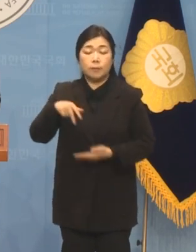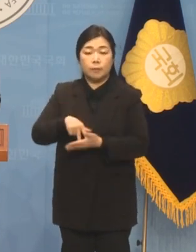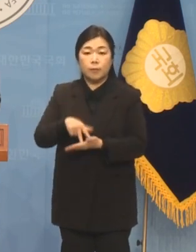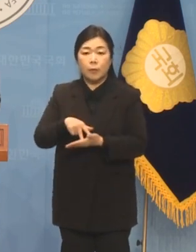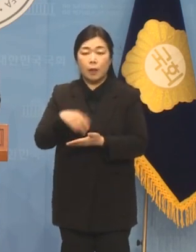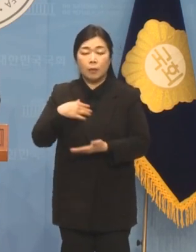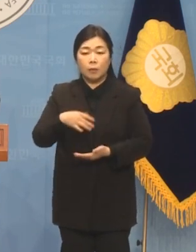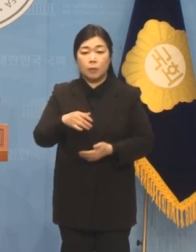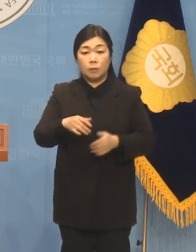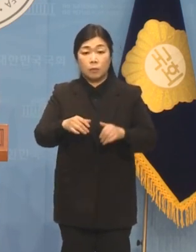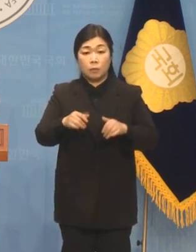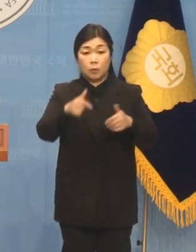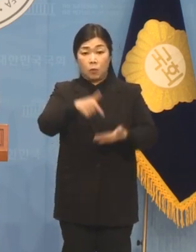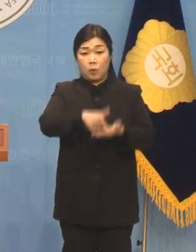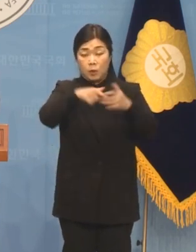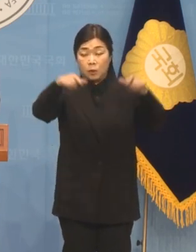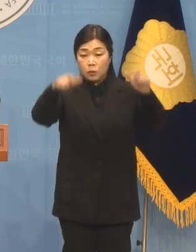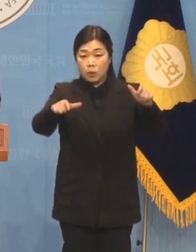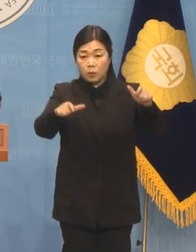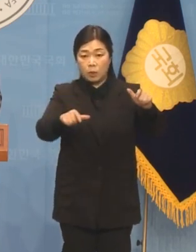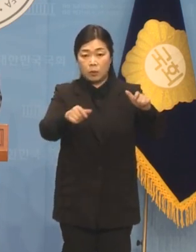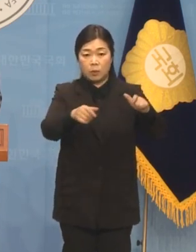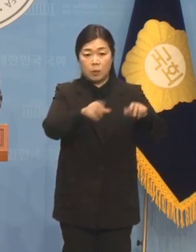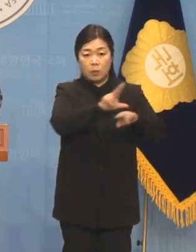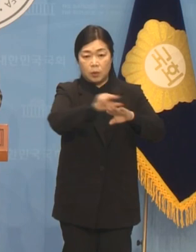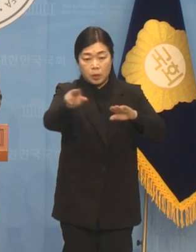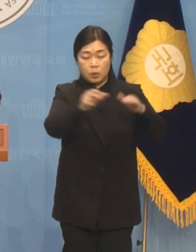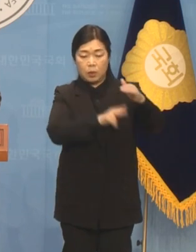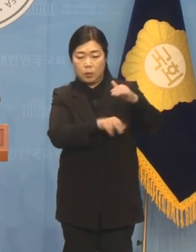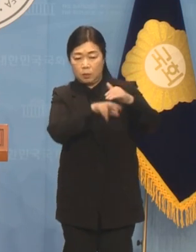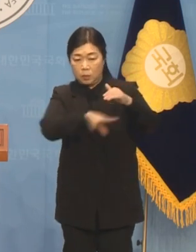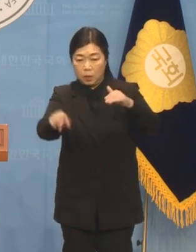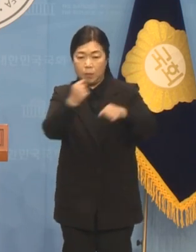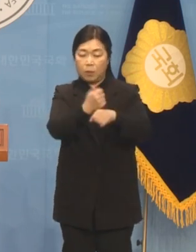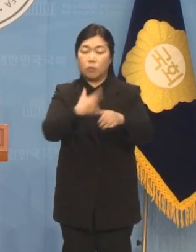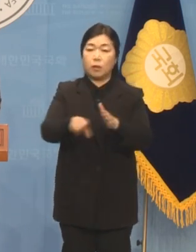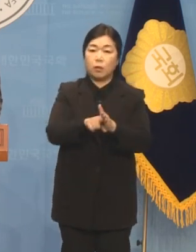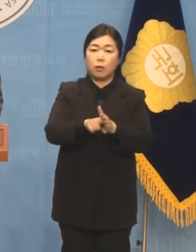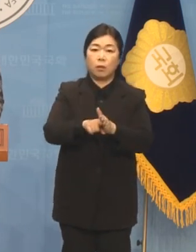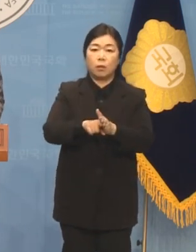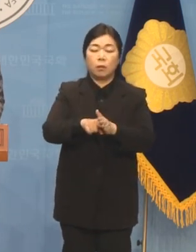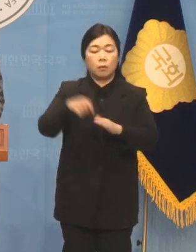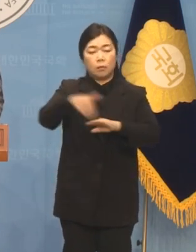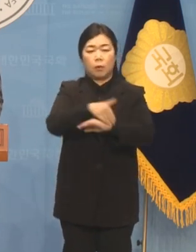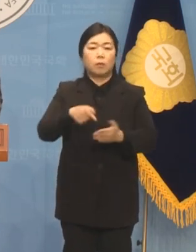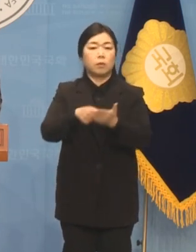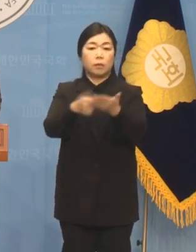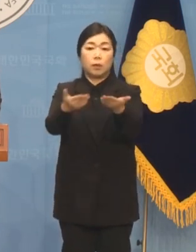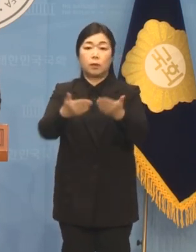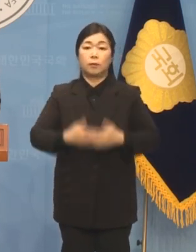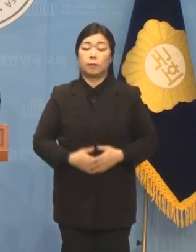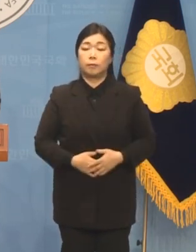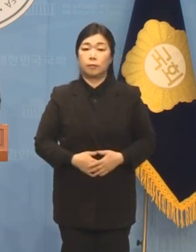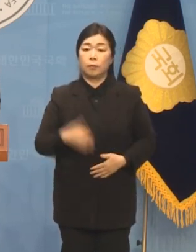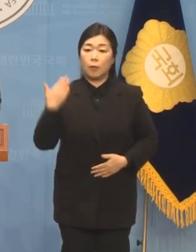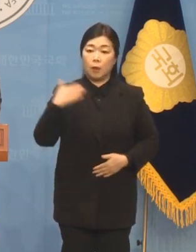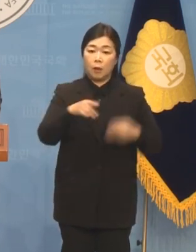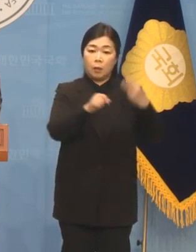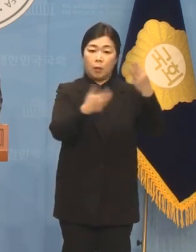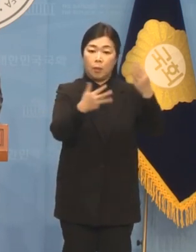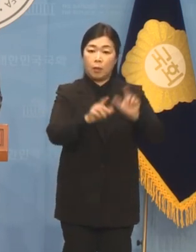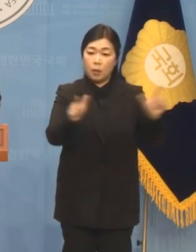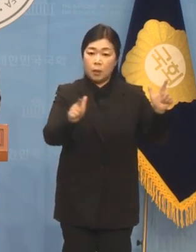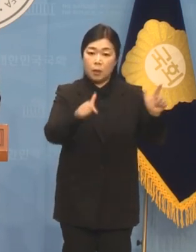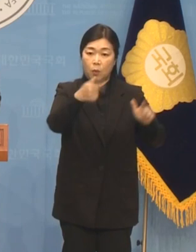마련을 위한 패키지 딜로 해결하겠다. 민주당 고민정 후보는 지난 3월 8일